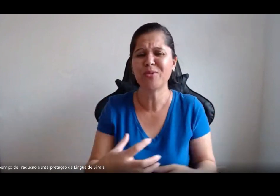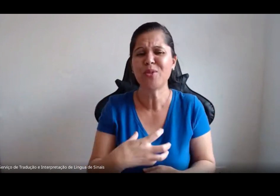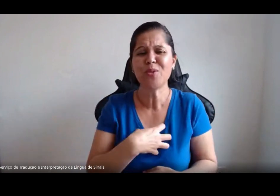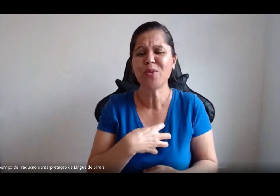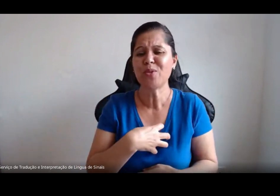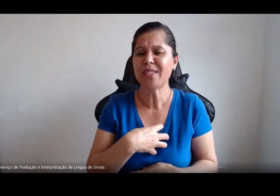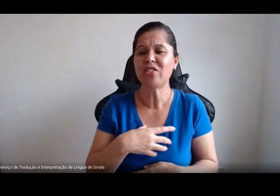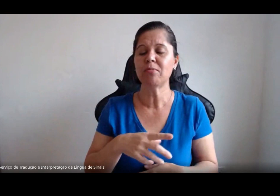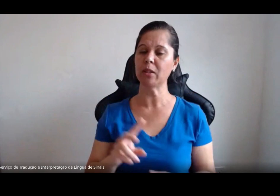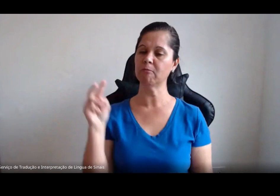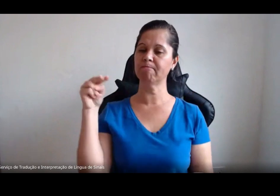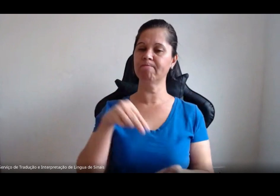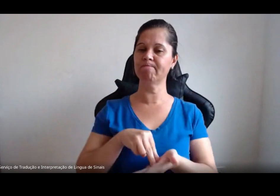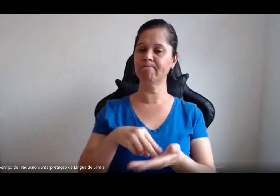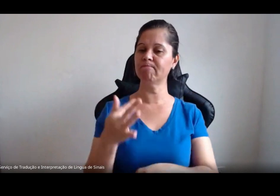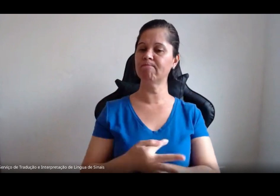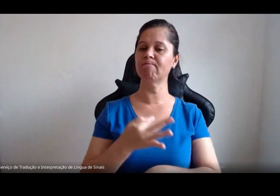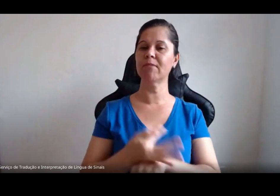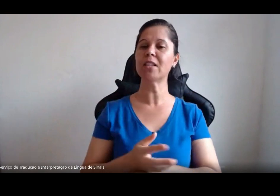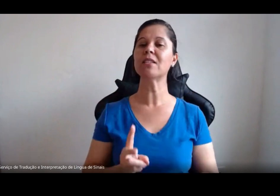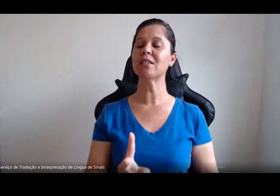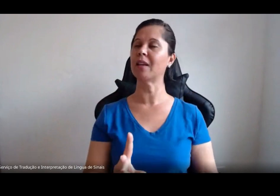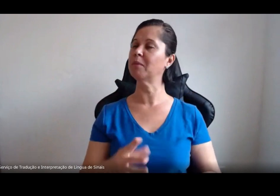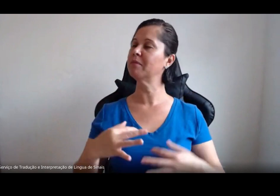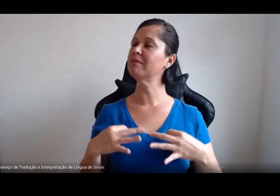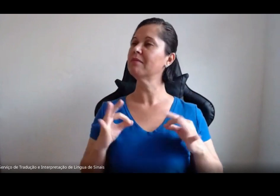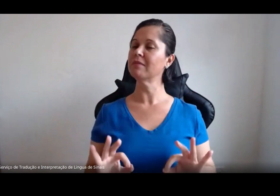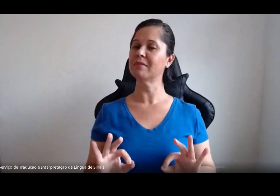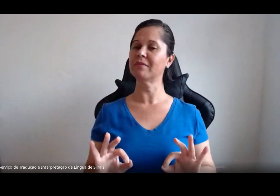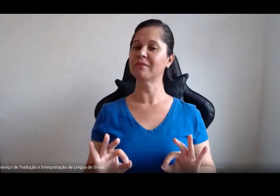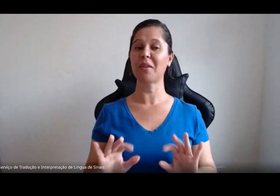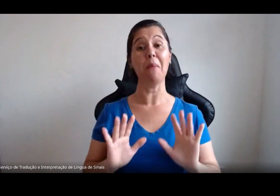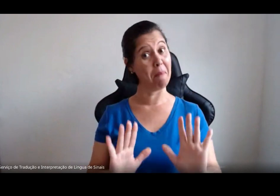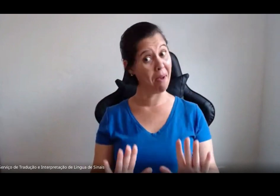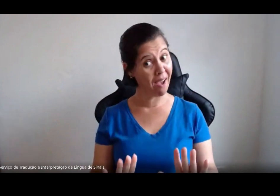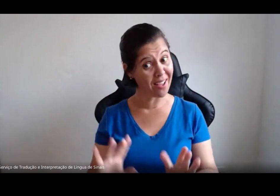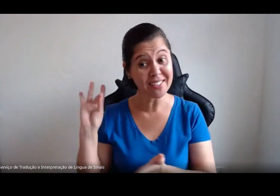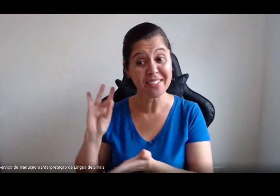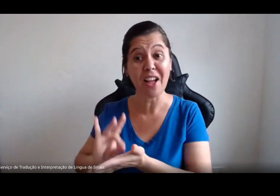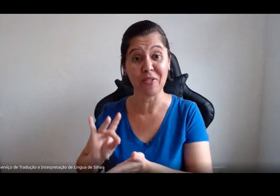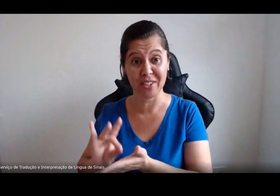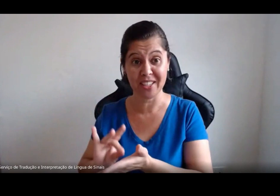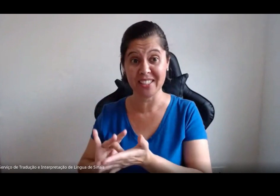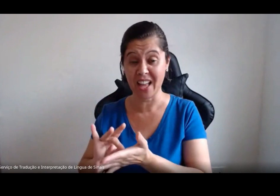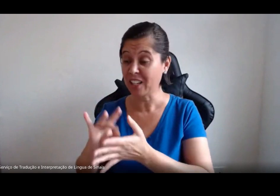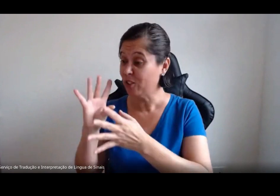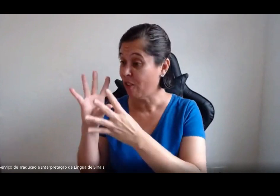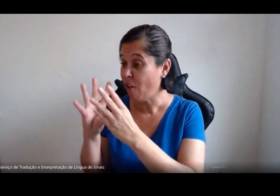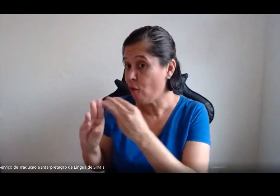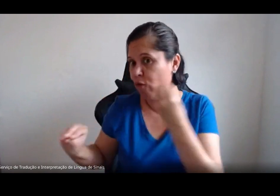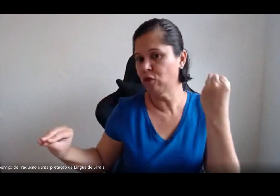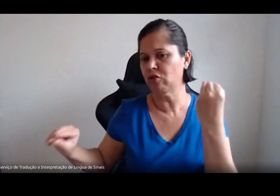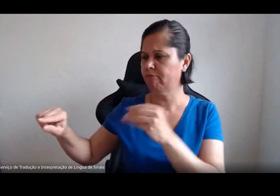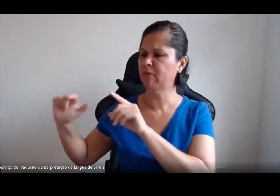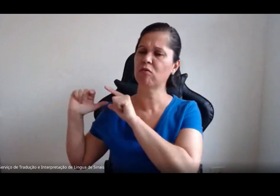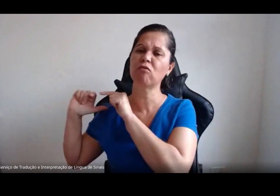do funambulo mesmo, que está sempre se equilibrando. Bom, mas eu estava fugindo, ironicamente, da regra